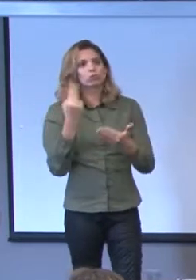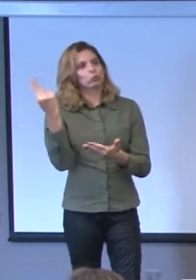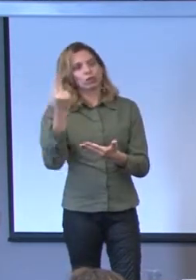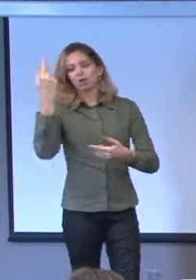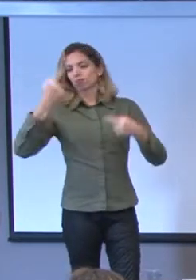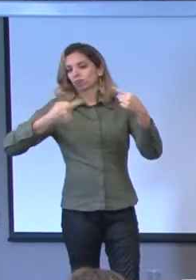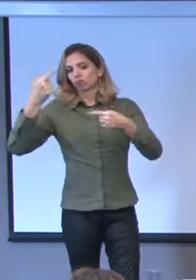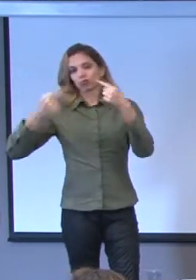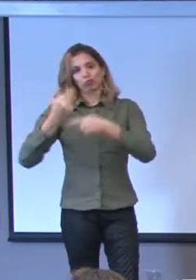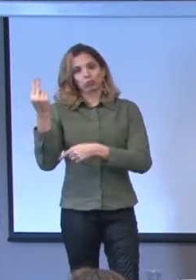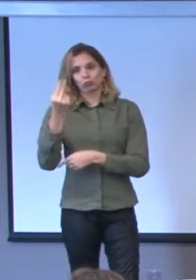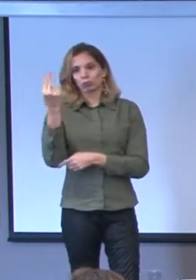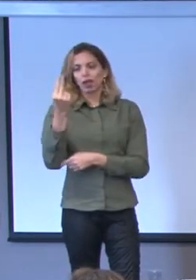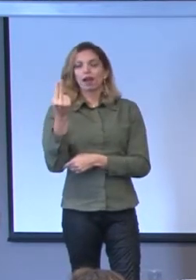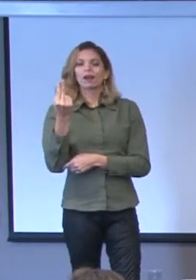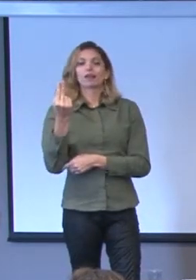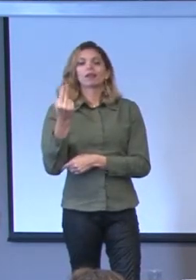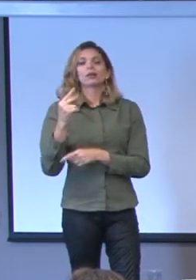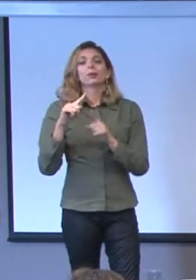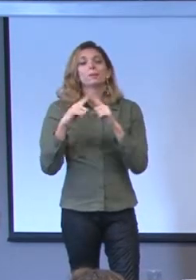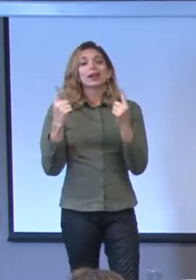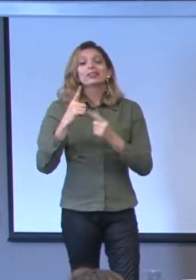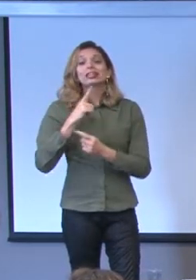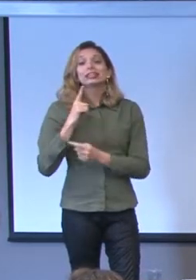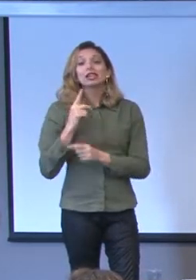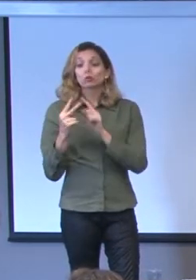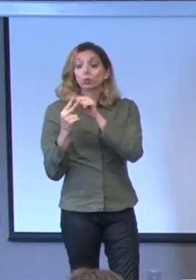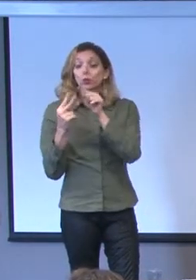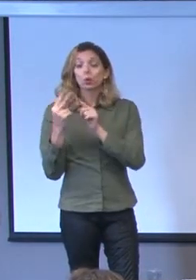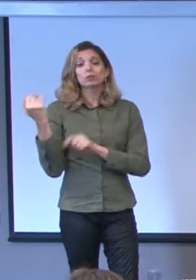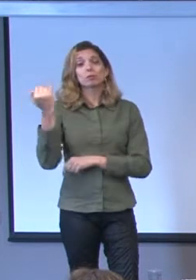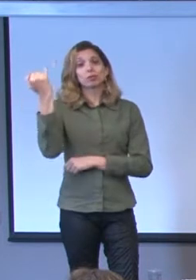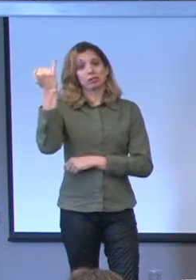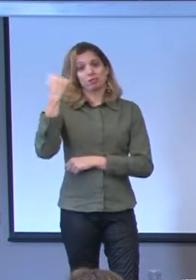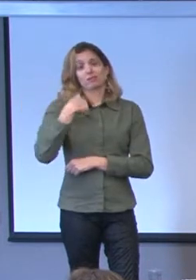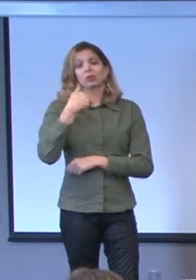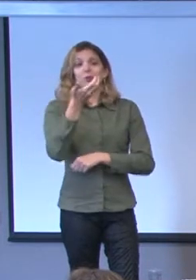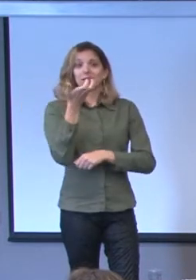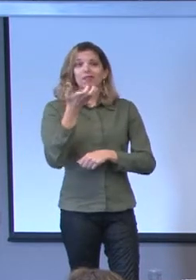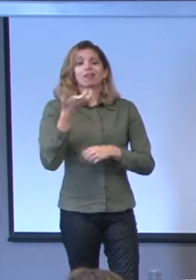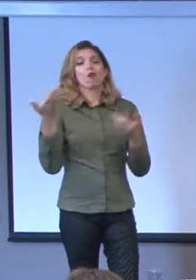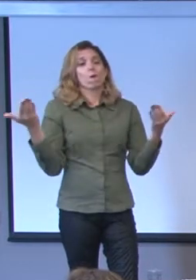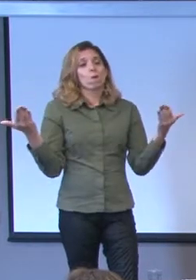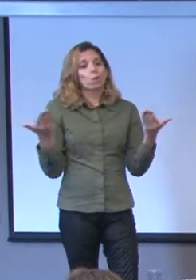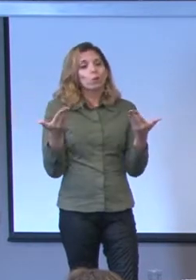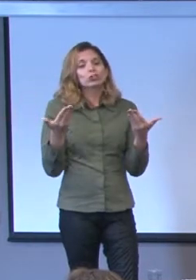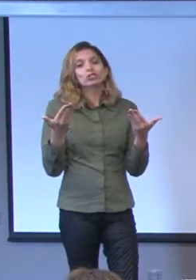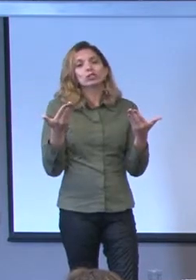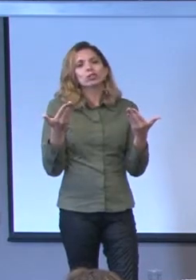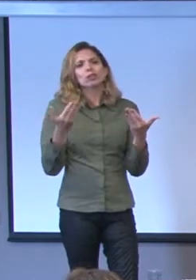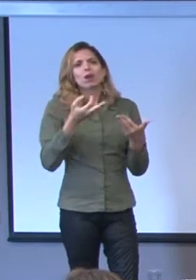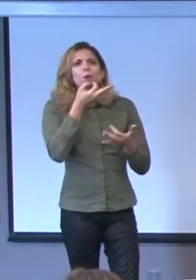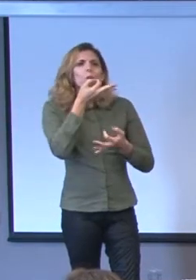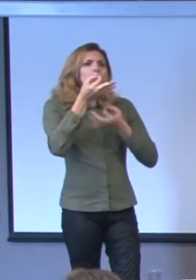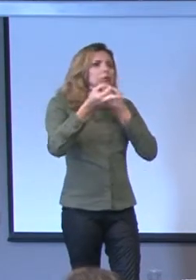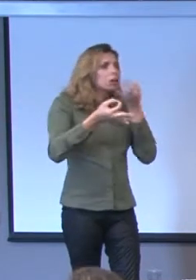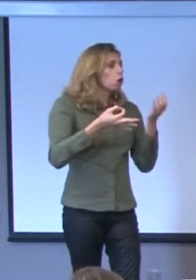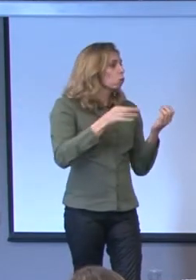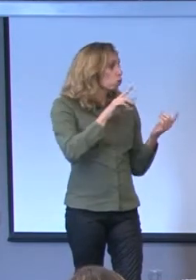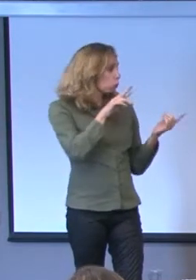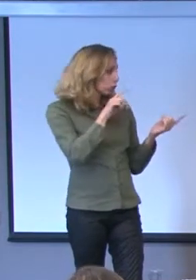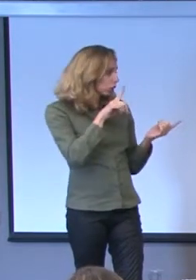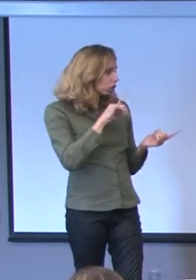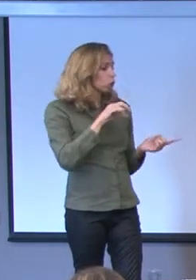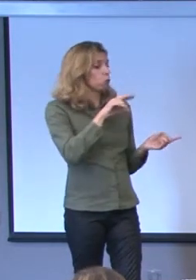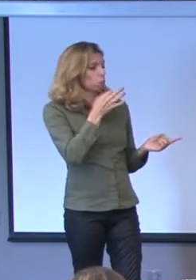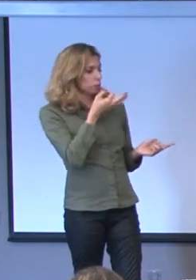discutir, né, o retrocesso que isso causa, mas tem 2 outros pontos que eu gostaria de chamar aqui para ouvir a opinião do Rodrigo e a